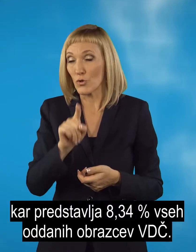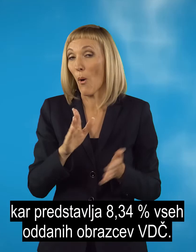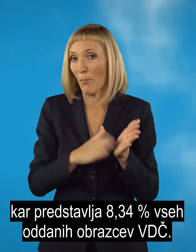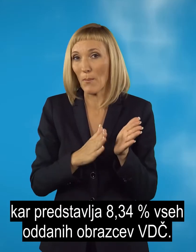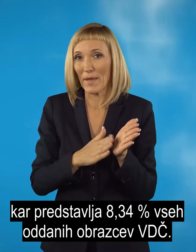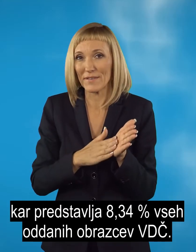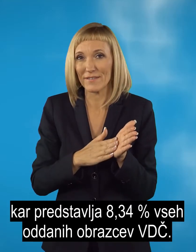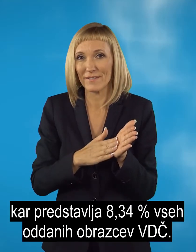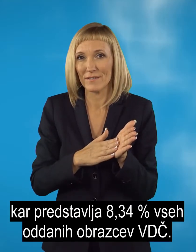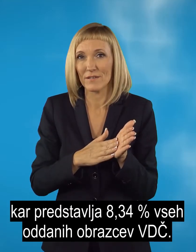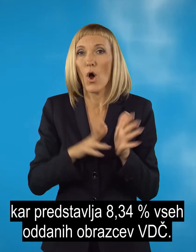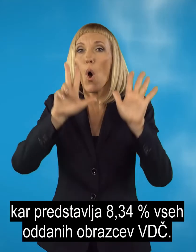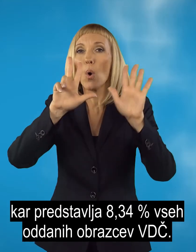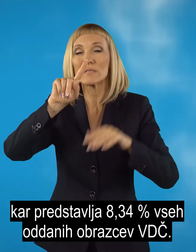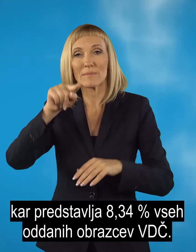kar predstavlja